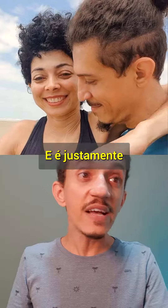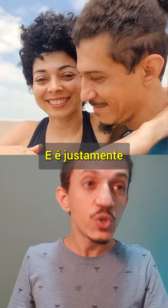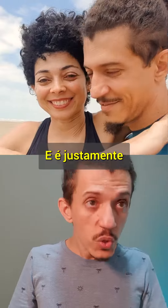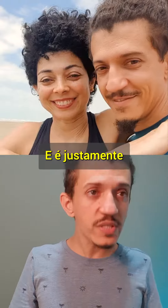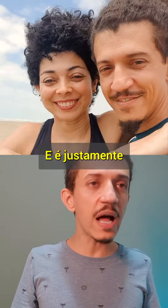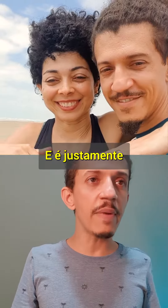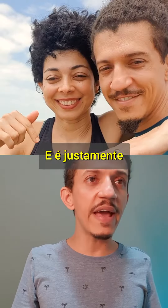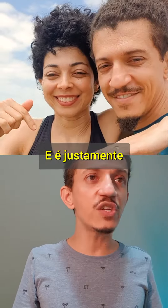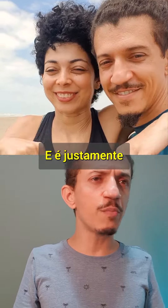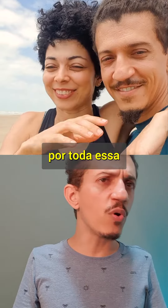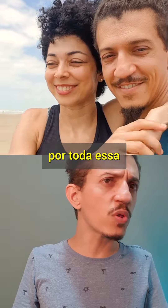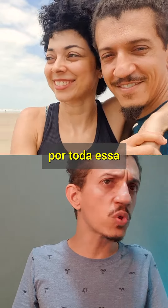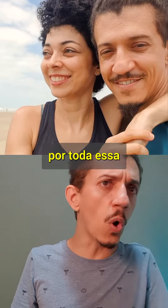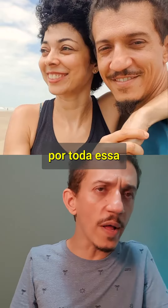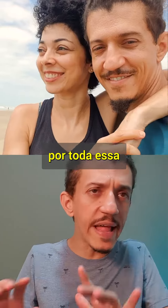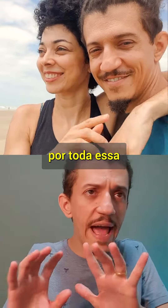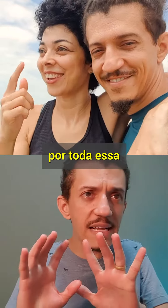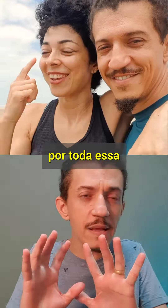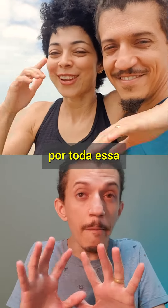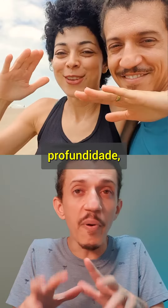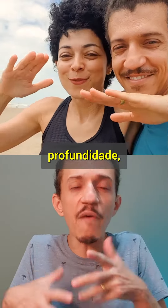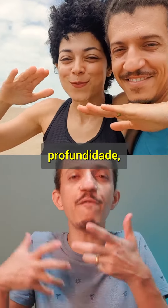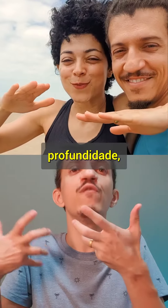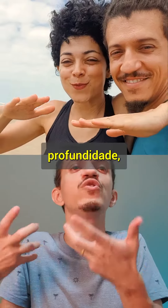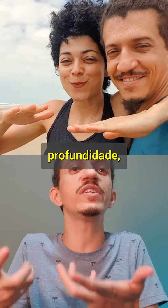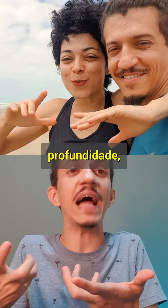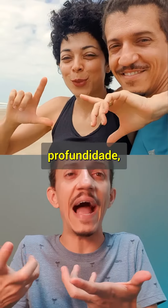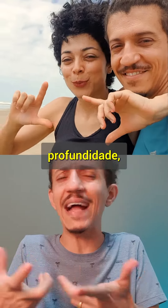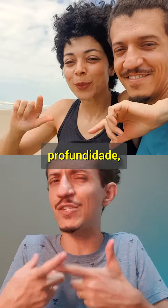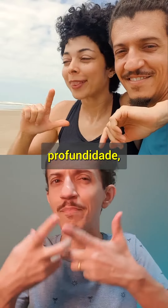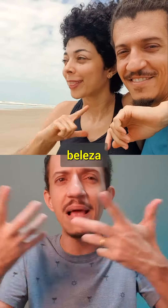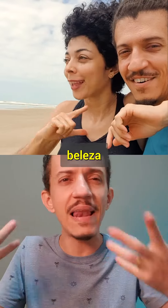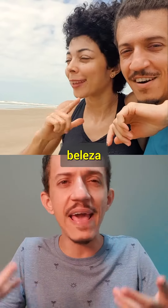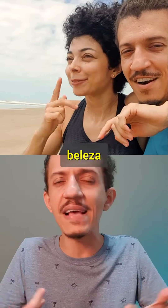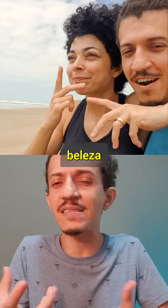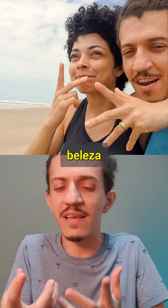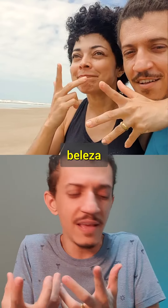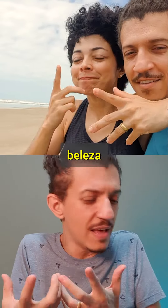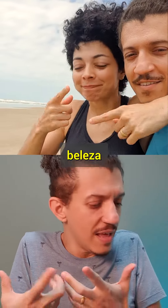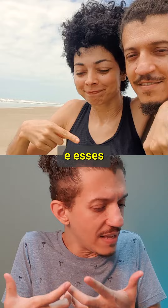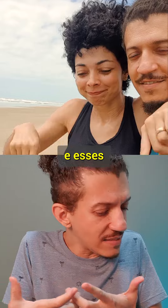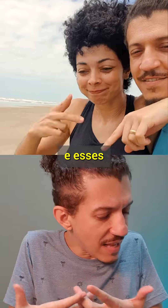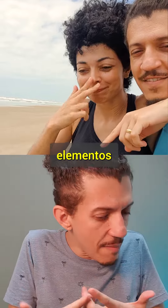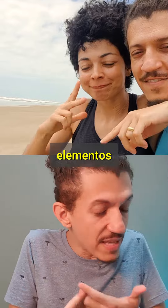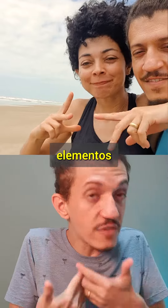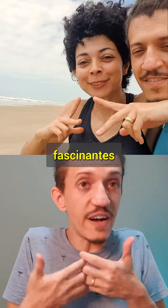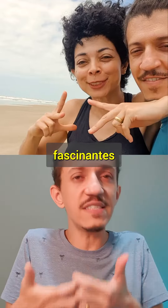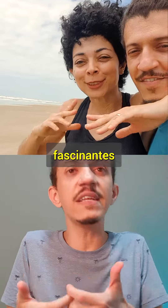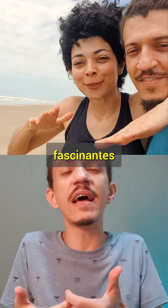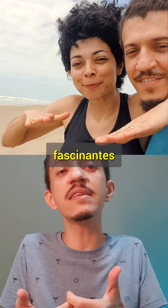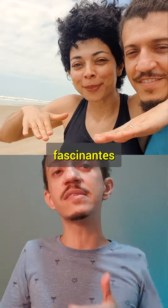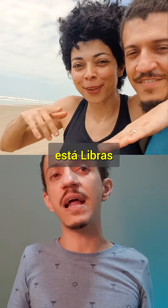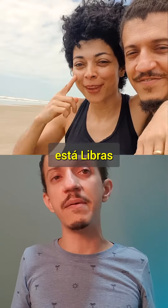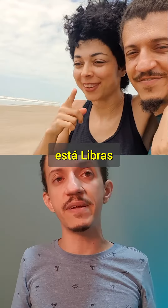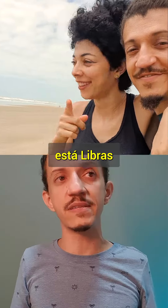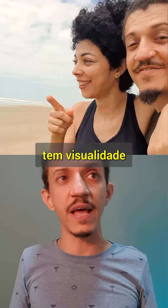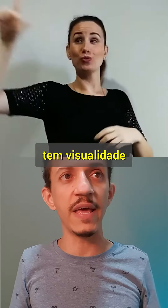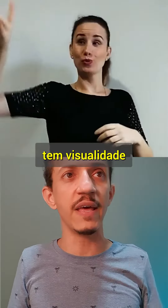E é justamente por toda essa profundidade, beleza e esses elementos fascinantes que a Libras tem,